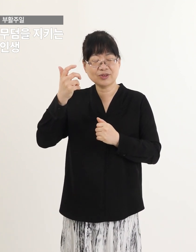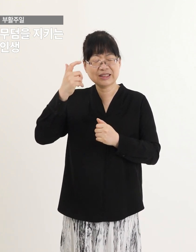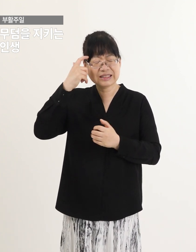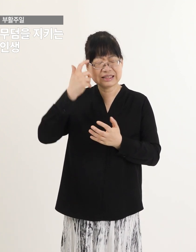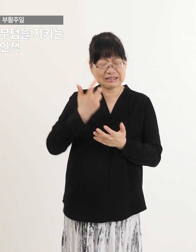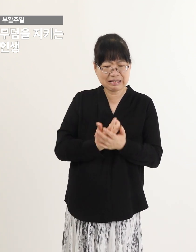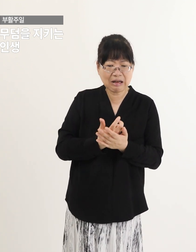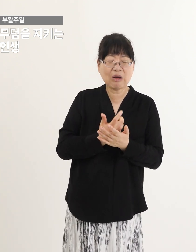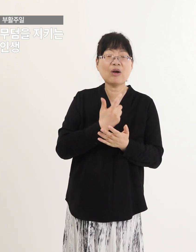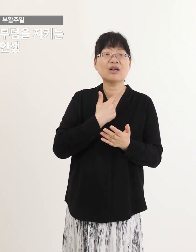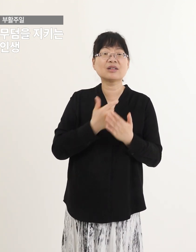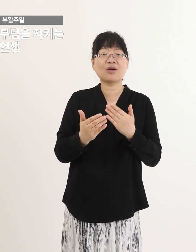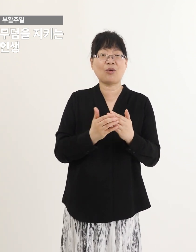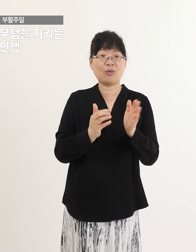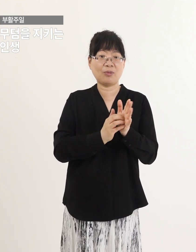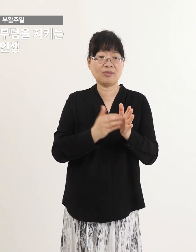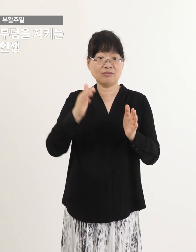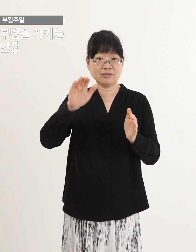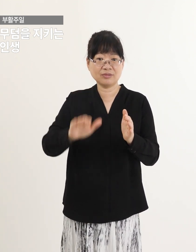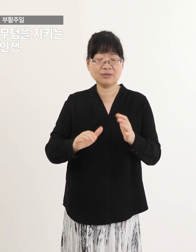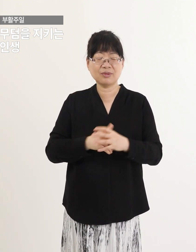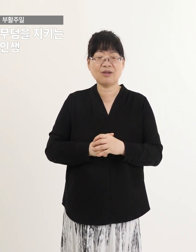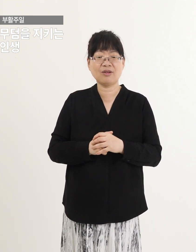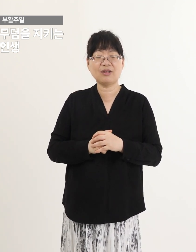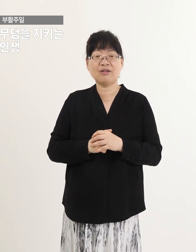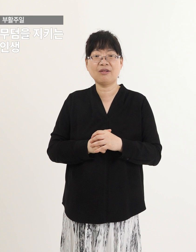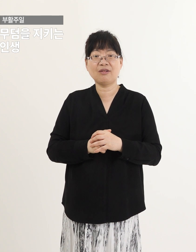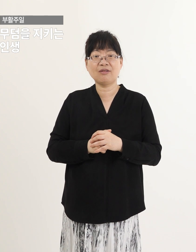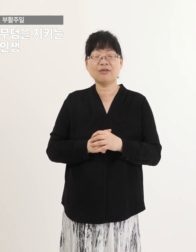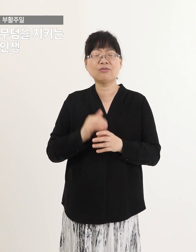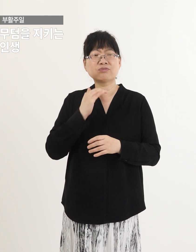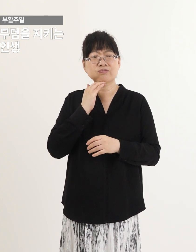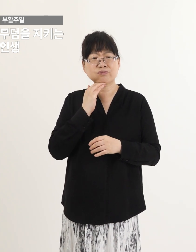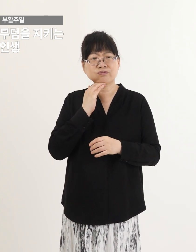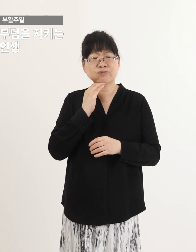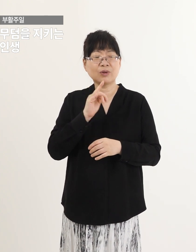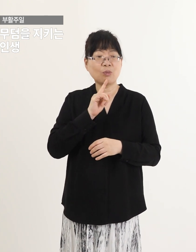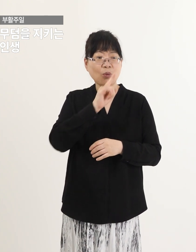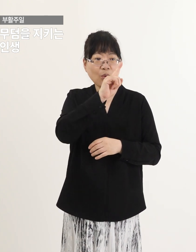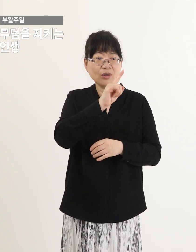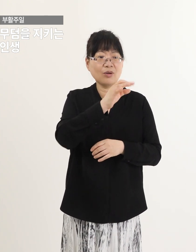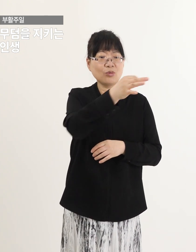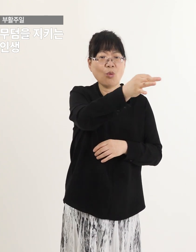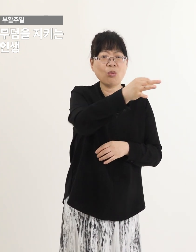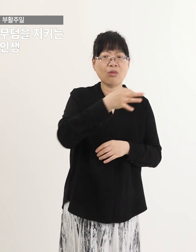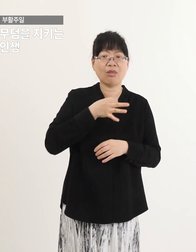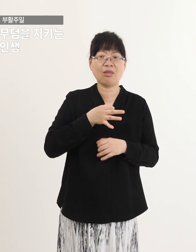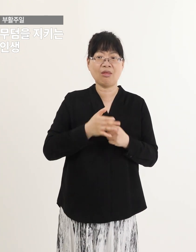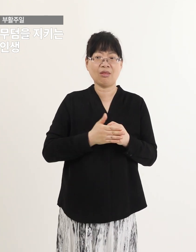쇼크를 경험하면서도 목 얼마 안 있다가 보고하러 가서 돈 준다니까